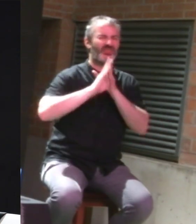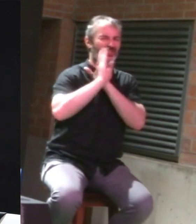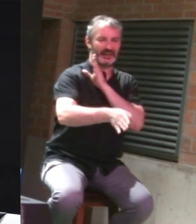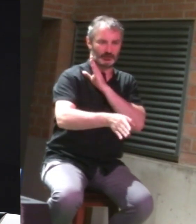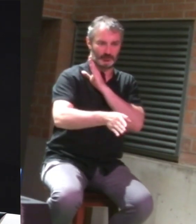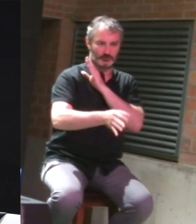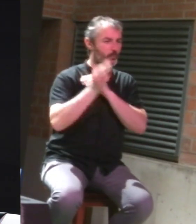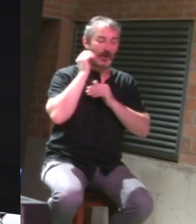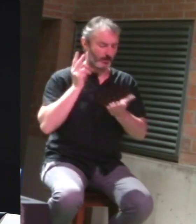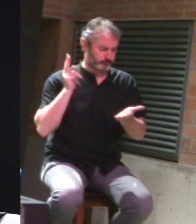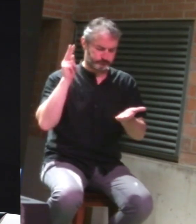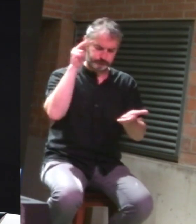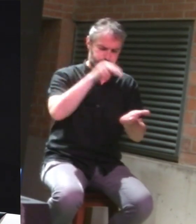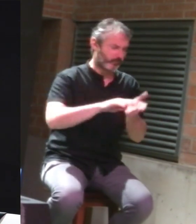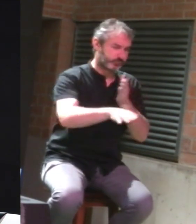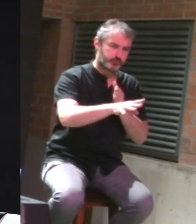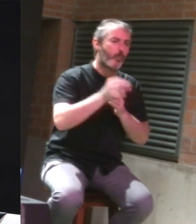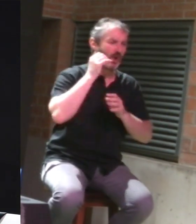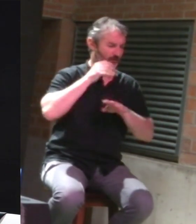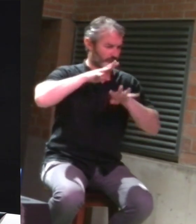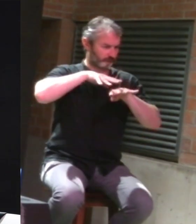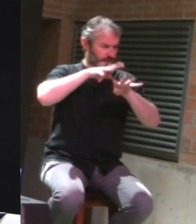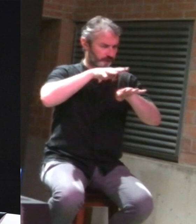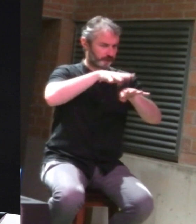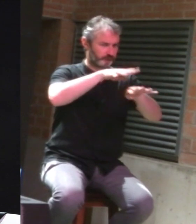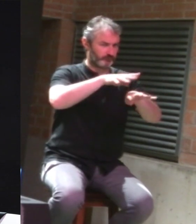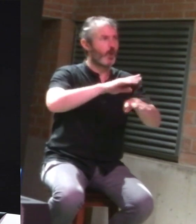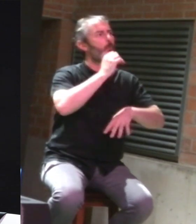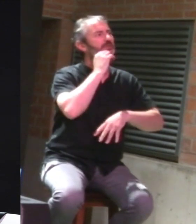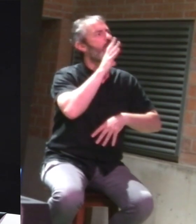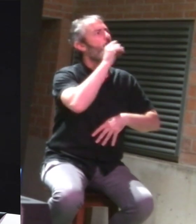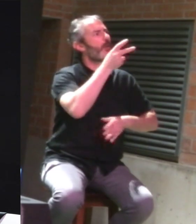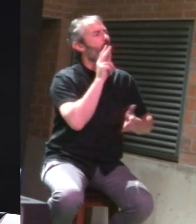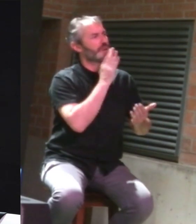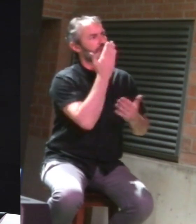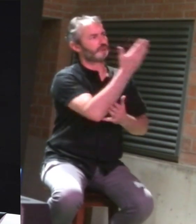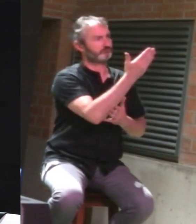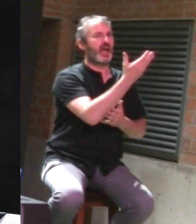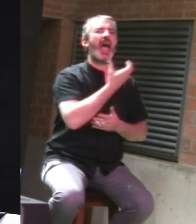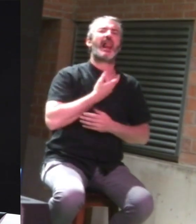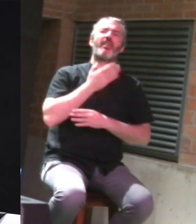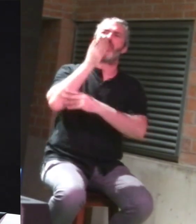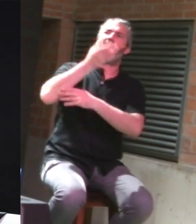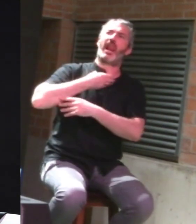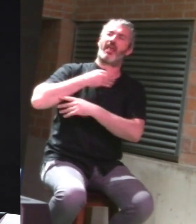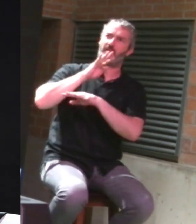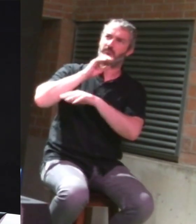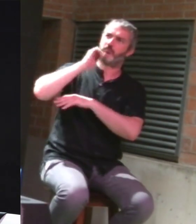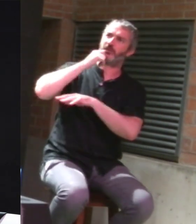l'acció directa, sortides al carrer, desfilades, protestes al govern civil, protestes a l'alcalde de la